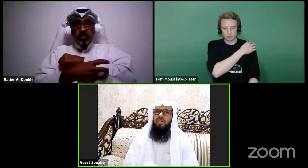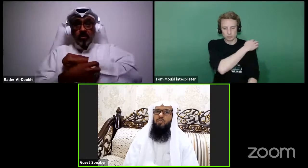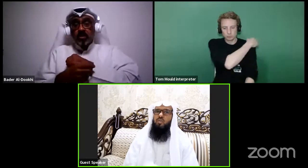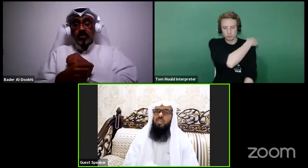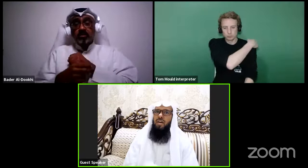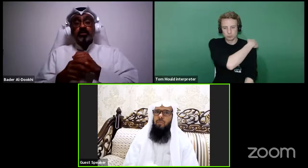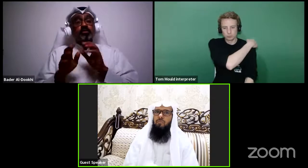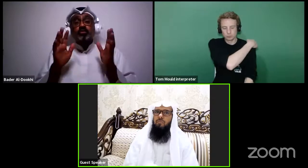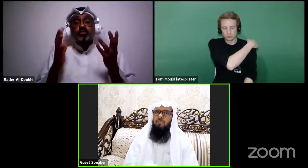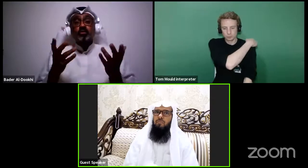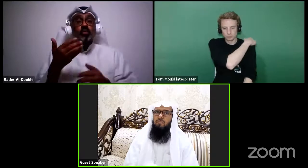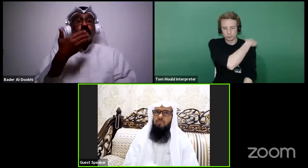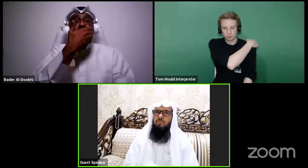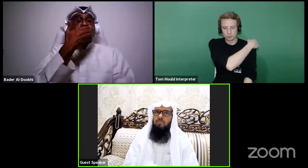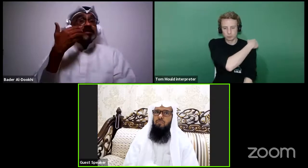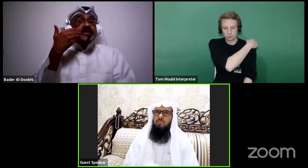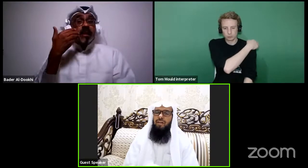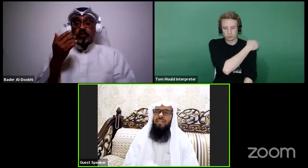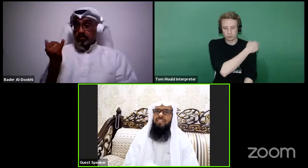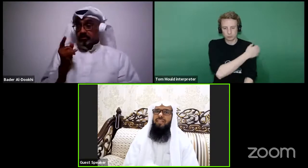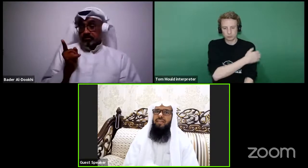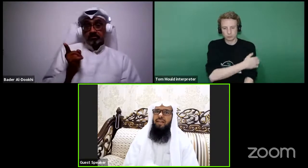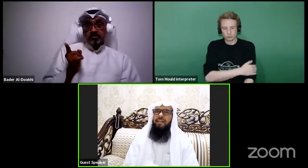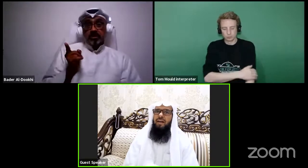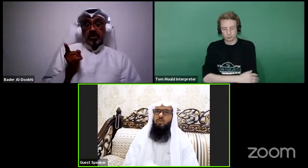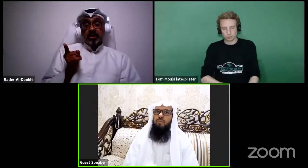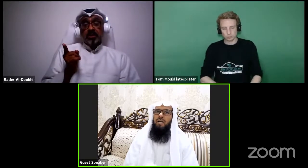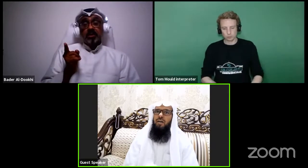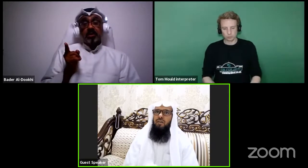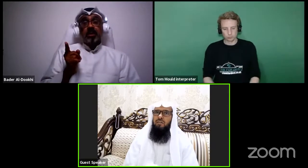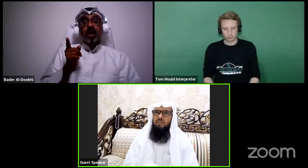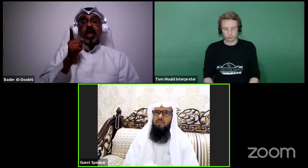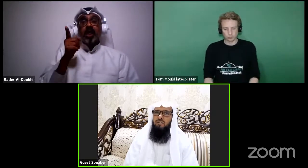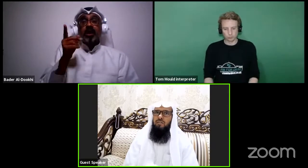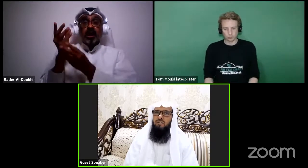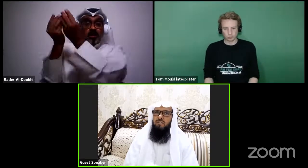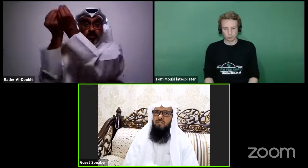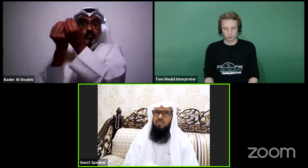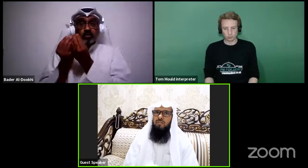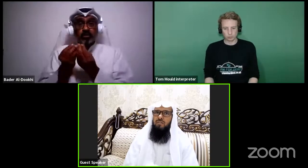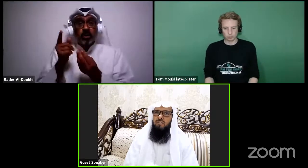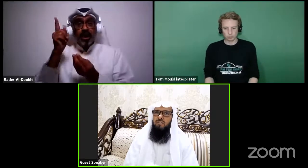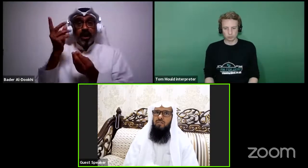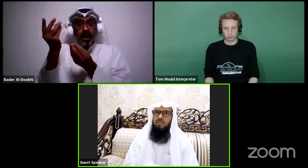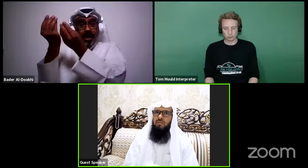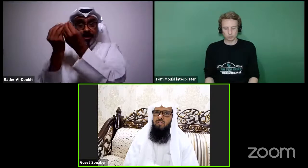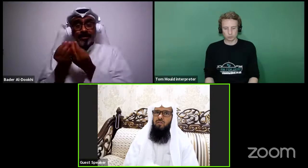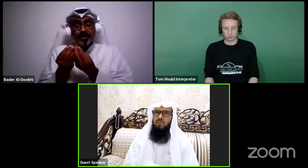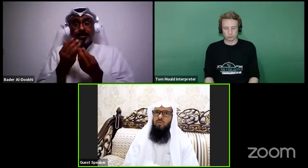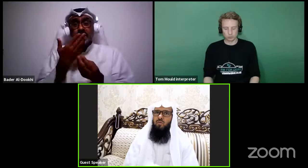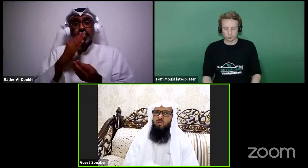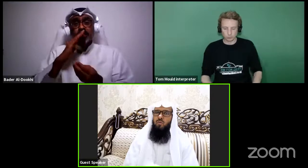وهي عبادة الصيام التي ننعم بها